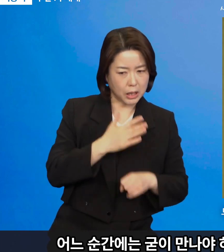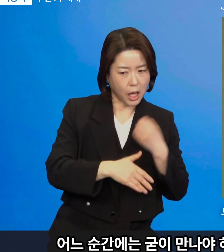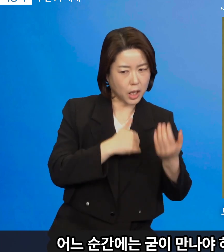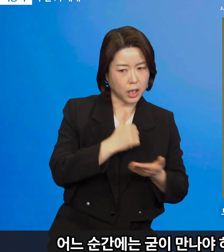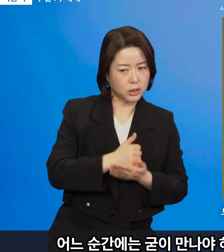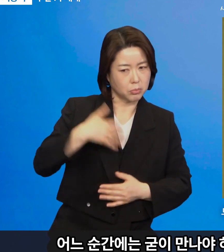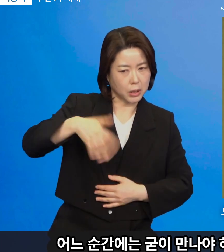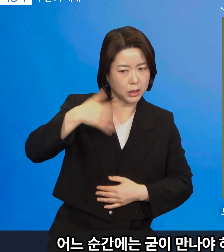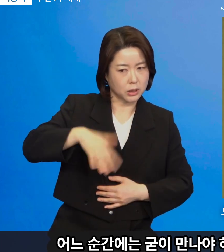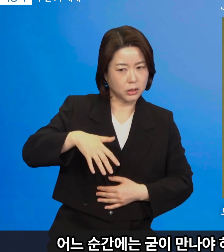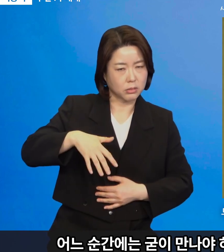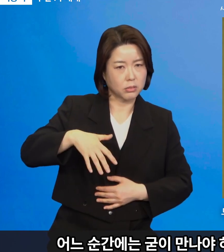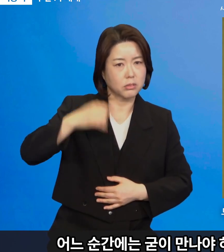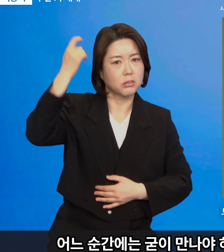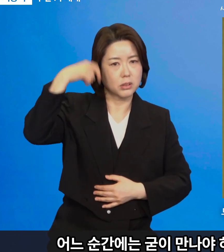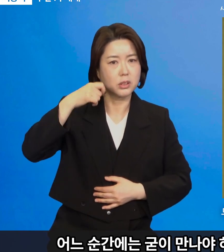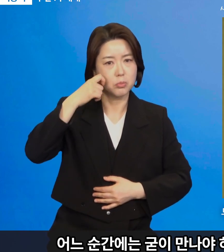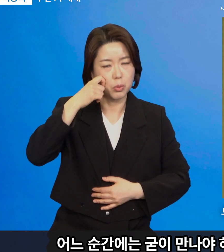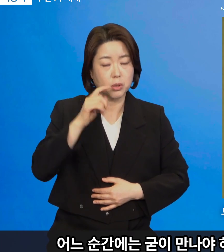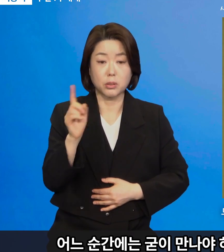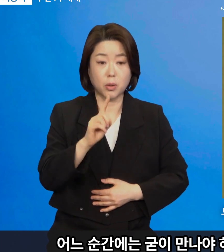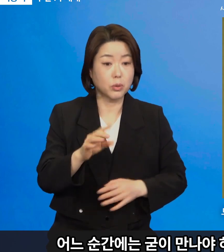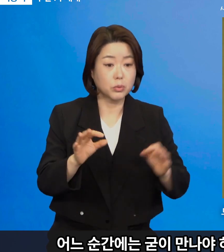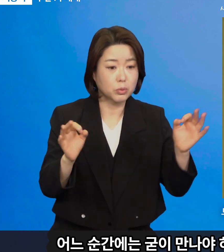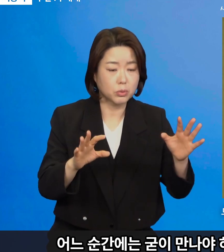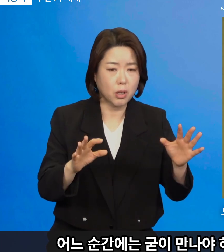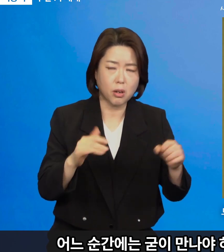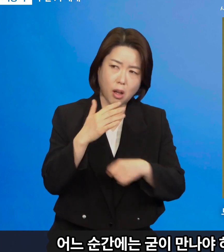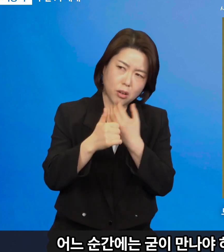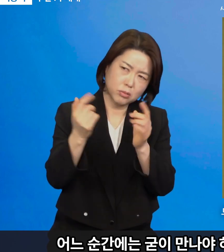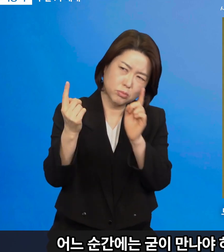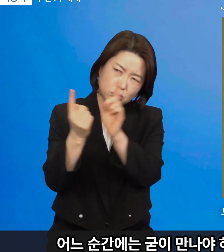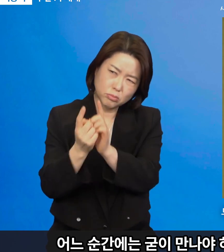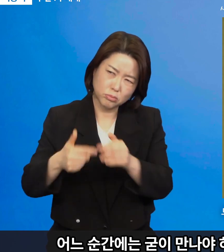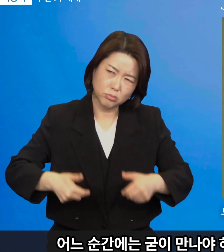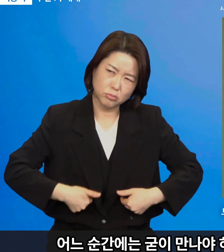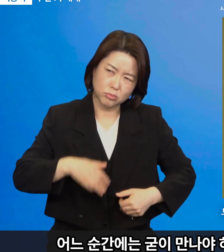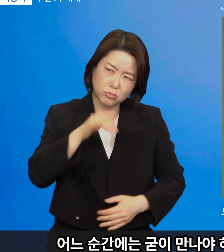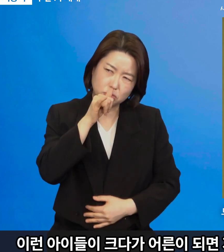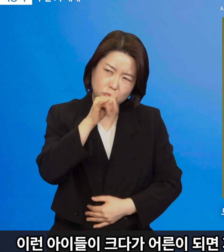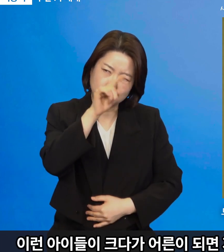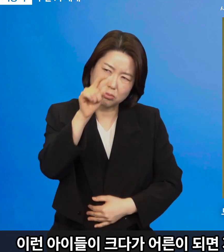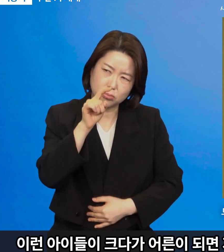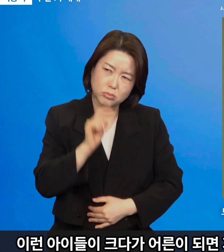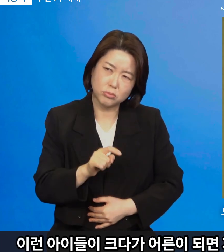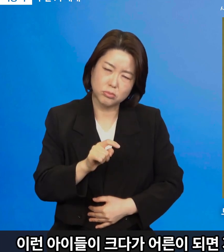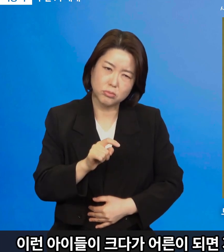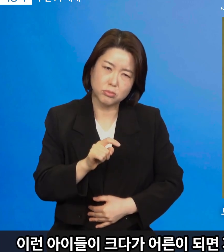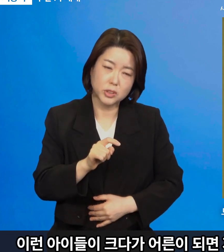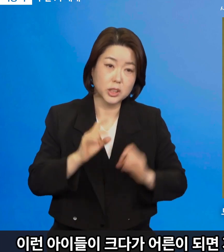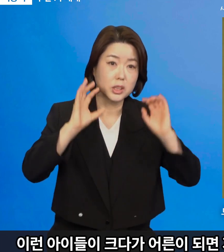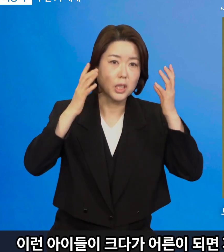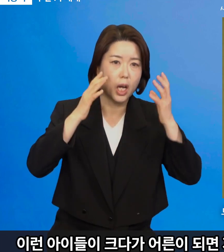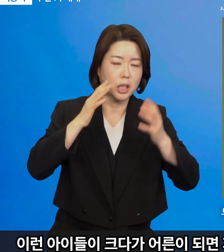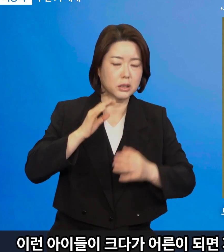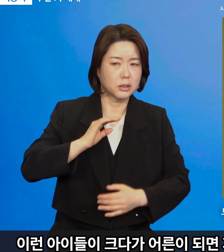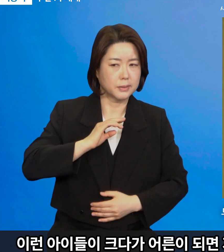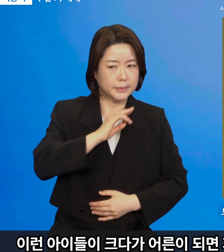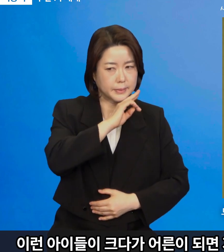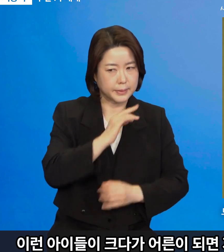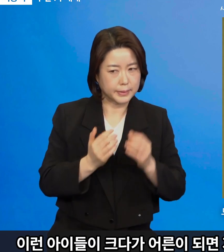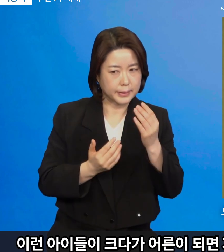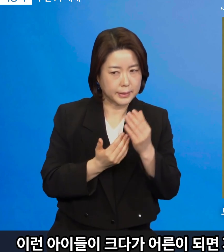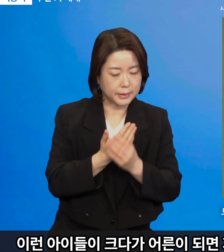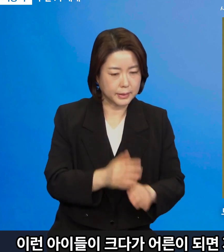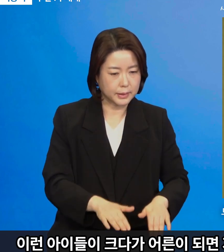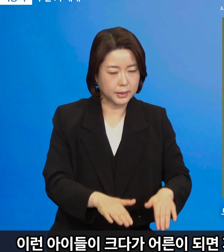어느 순간에는 굳이 만나야 하나? 굳이 하나님 만나야 되나? 이런 아이들이 크다가 어른이